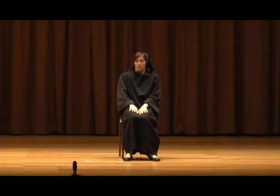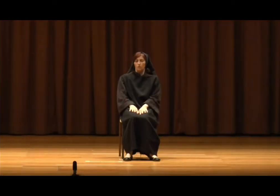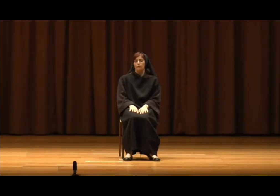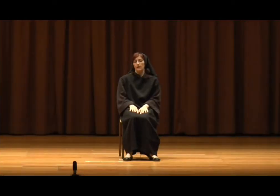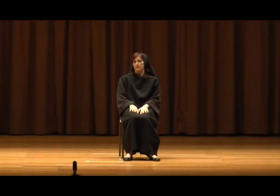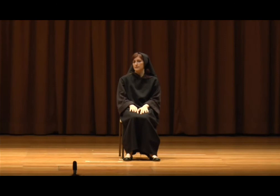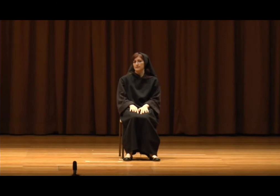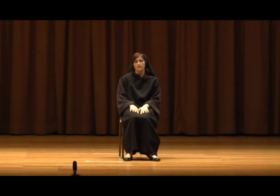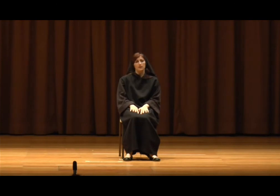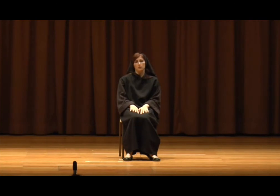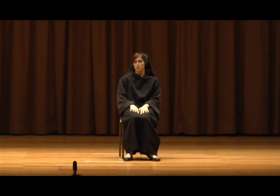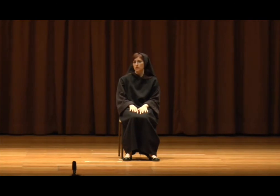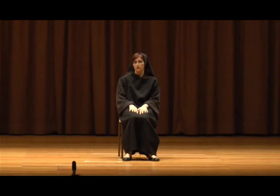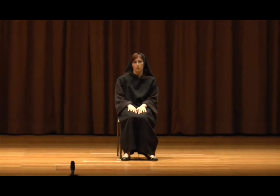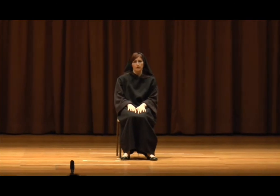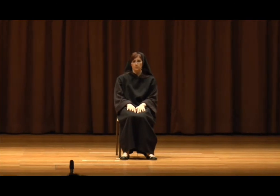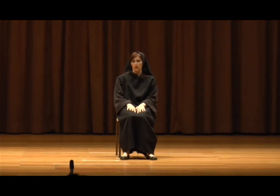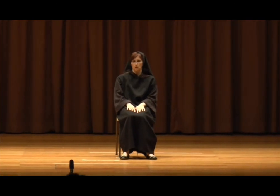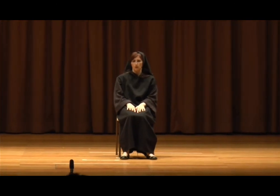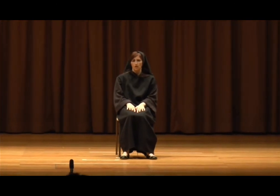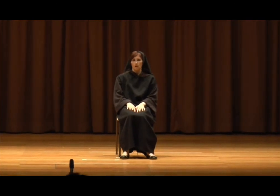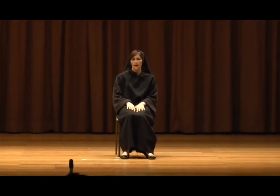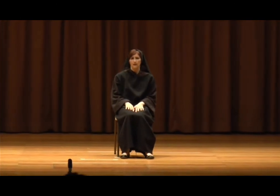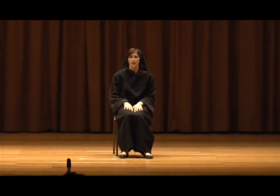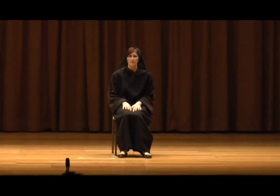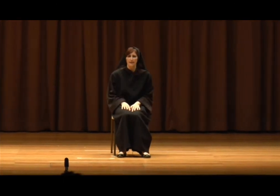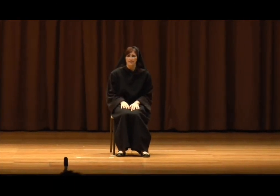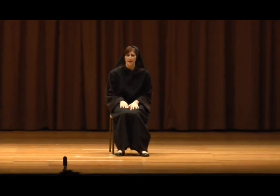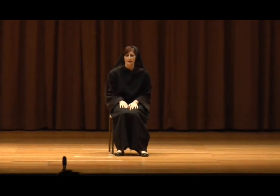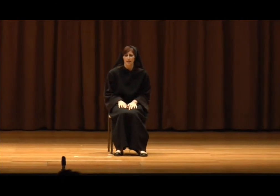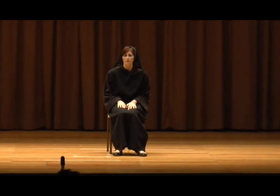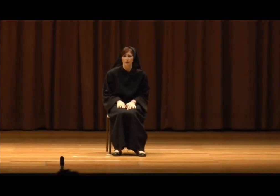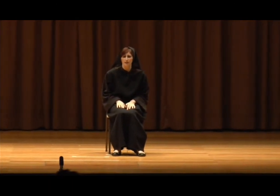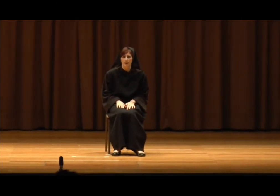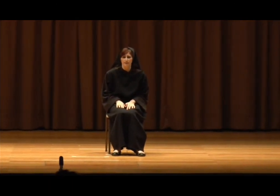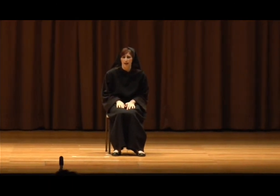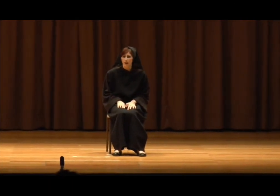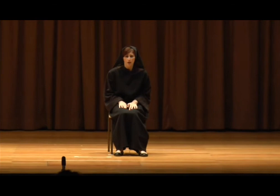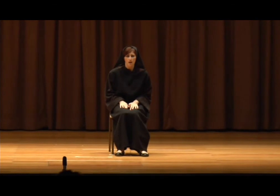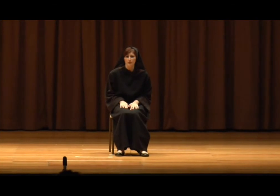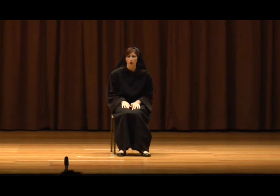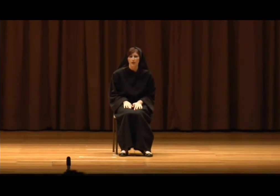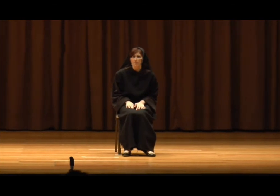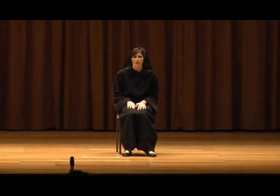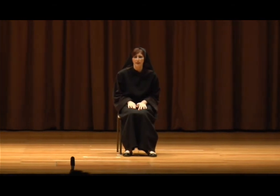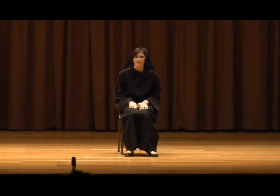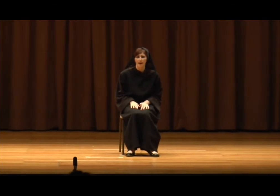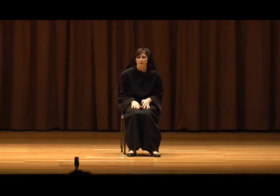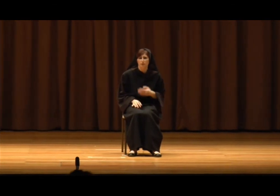Uffa, se stasera questo diavolone non esce, arriva la badessa essa e mi fa dir messa e mi toglie la permessa di